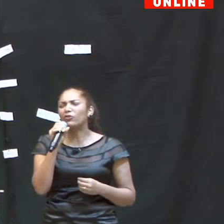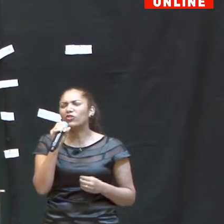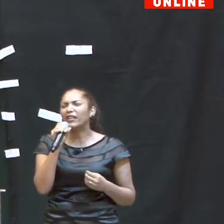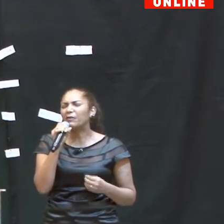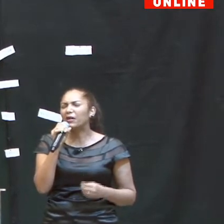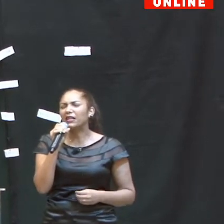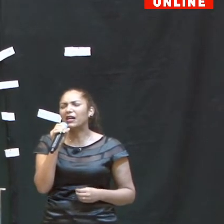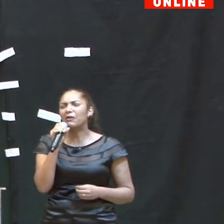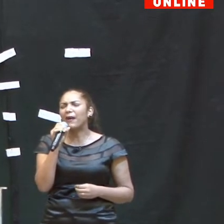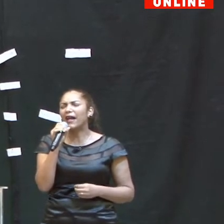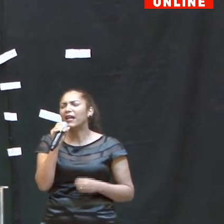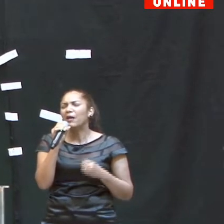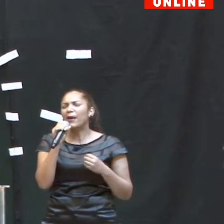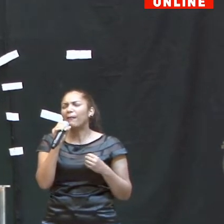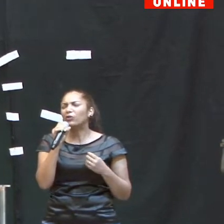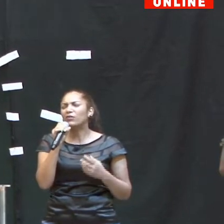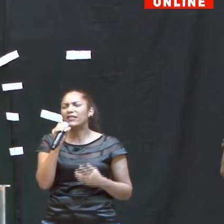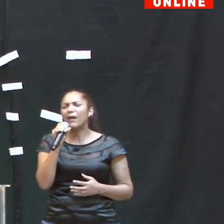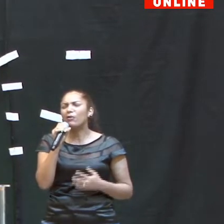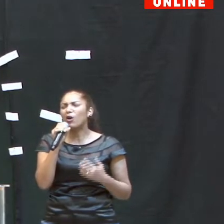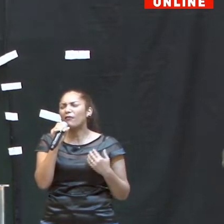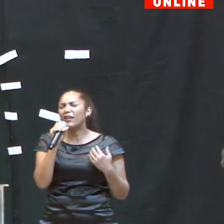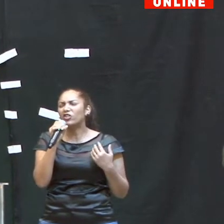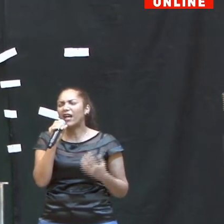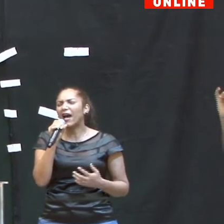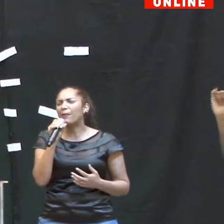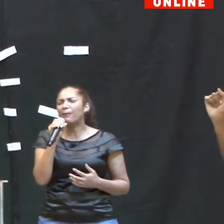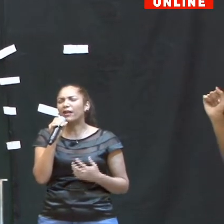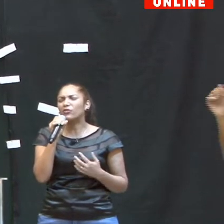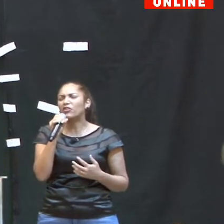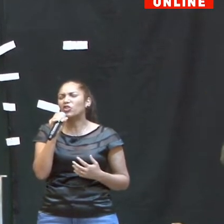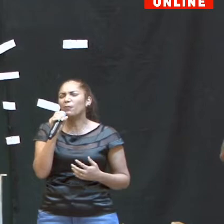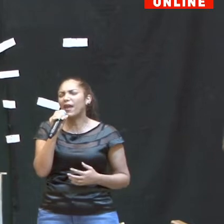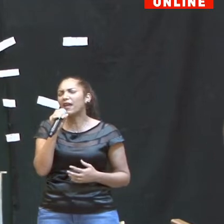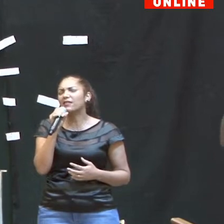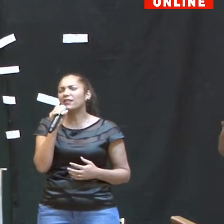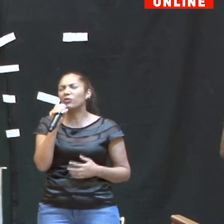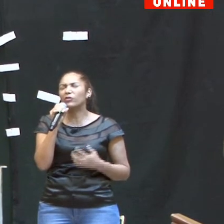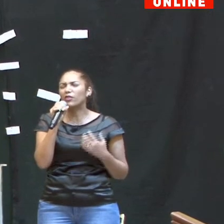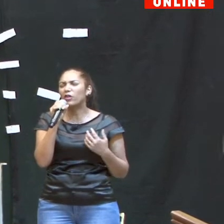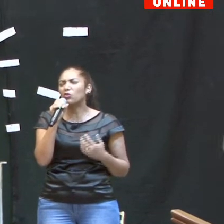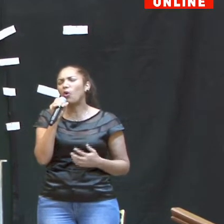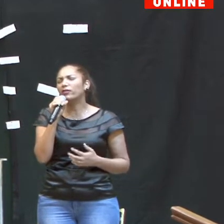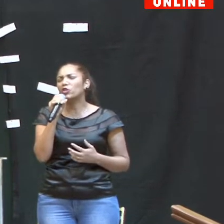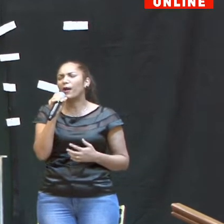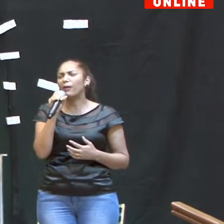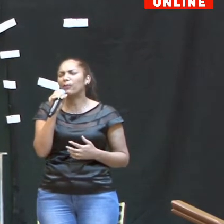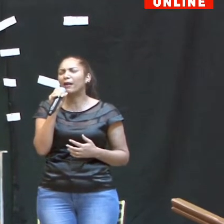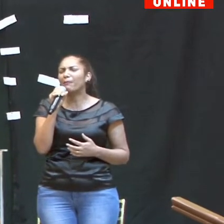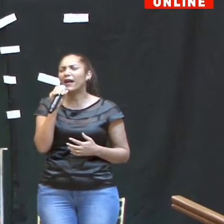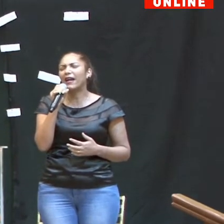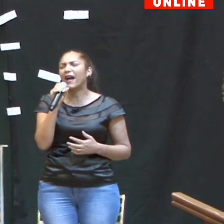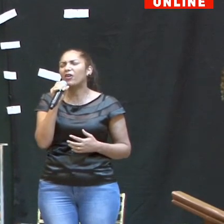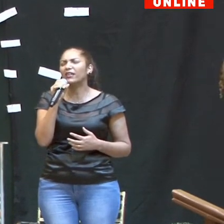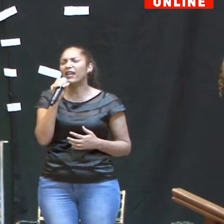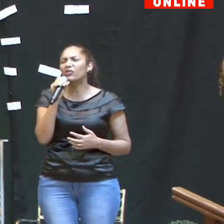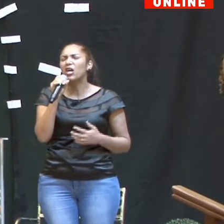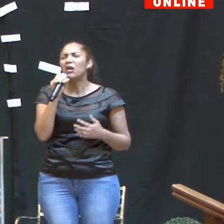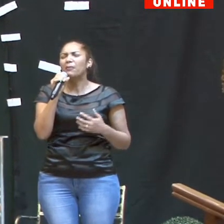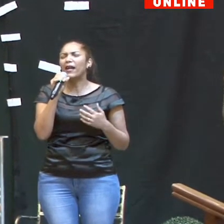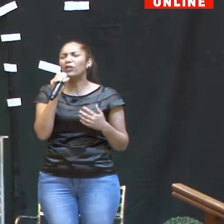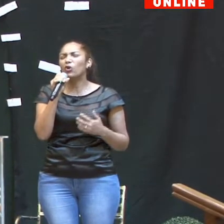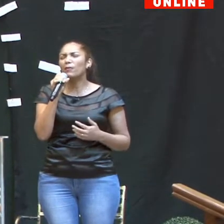Pai amado, o dia da manhã, Pai. Pai amado, não sabe como vai estar, Pai amado, a sua dispensa, Senhor, as suas contas, Pai amado, para pagar, ó